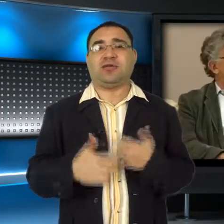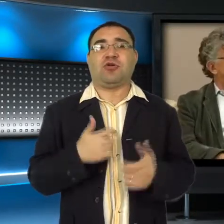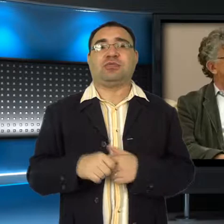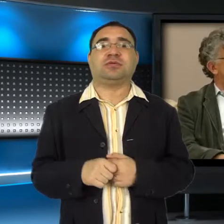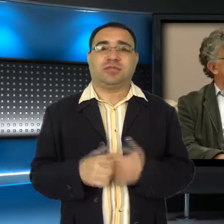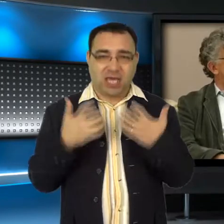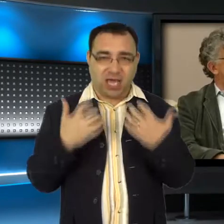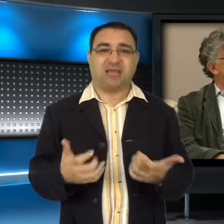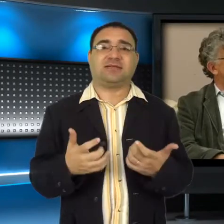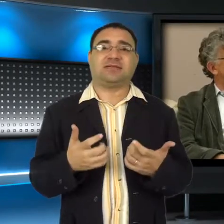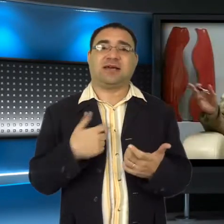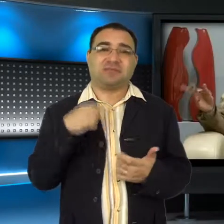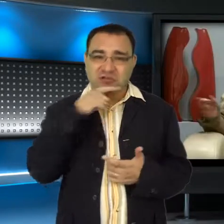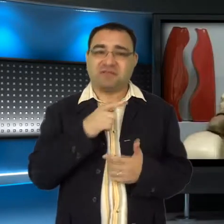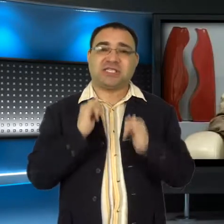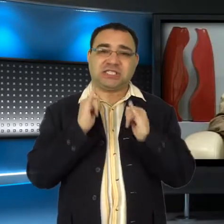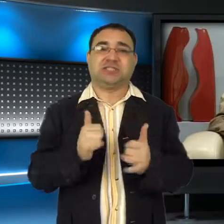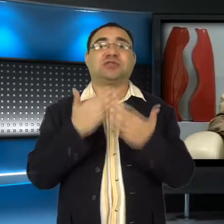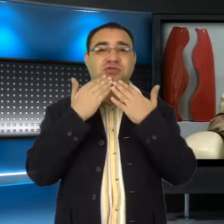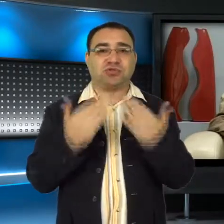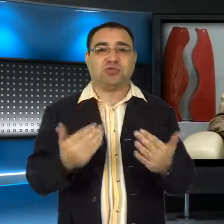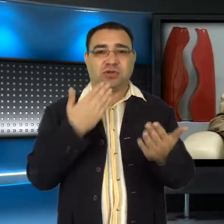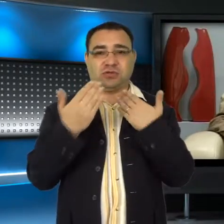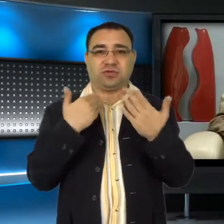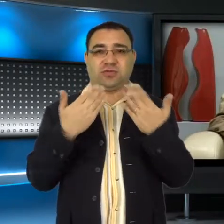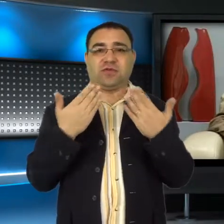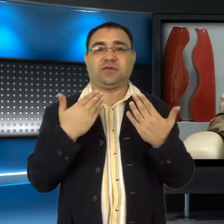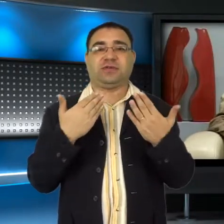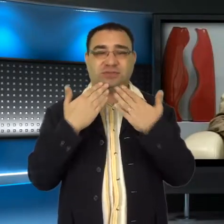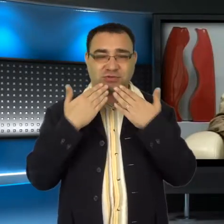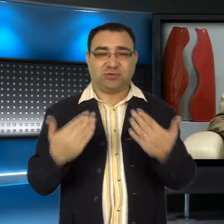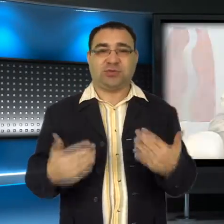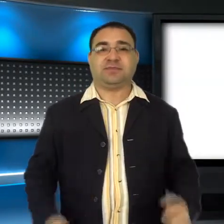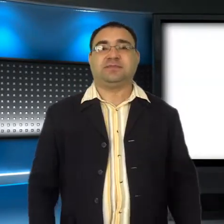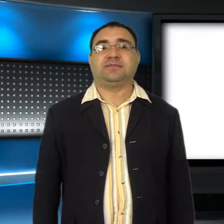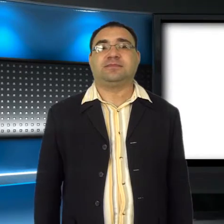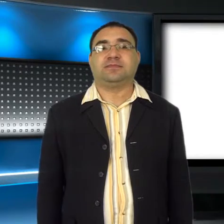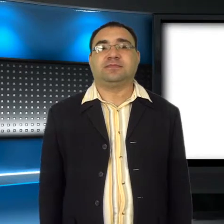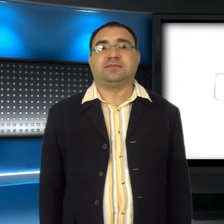Służę czasem, jak tylko mogę. Bardzo Ci dziękuję za rozmowę. Proszę bardzo. Dziękuję Państwu.